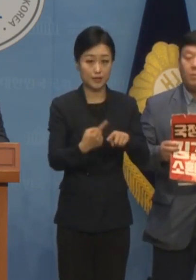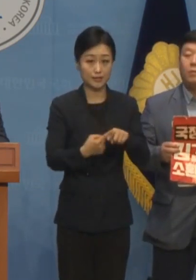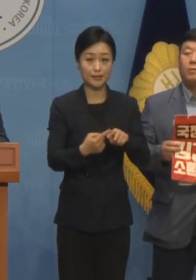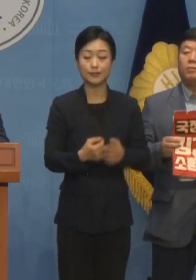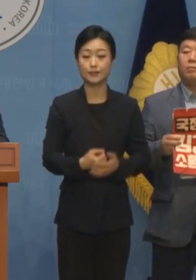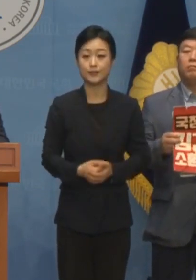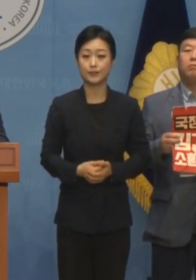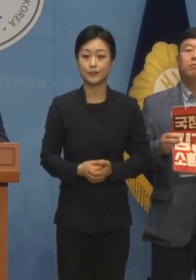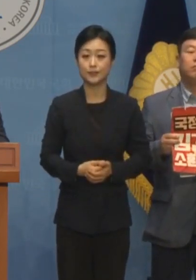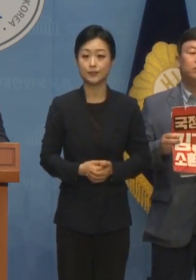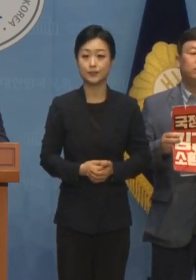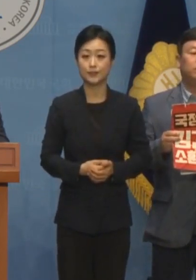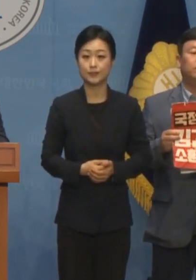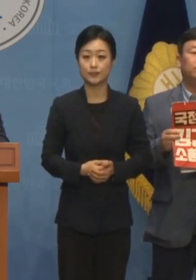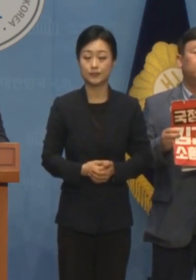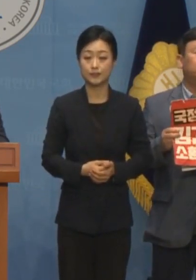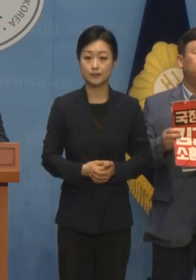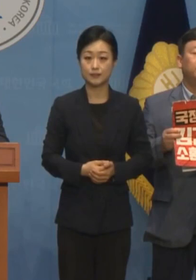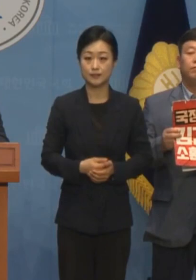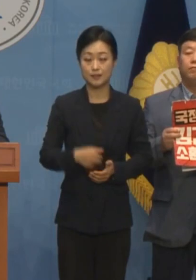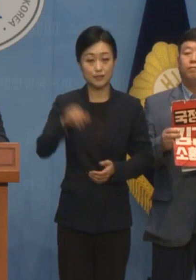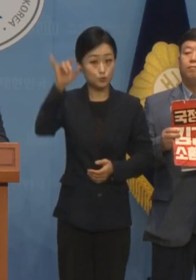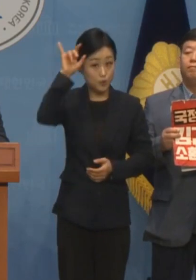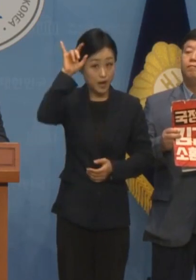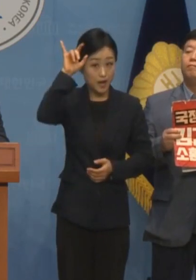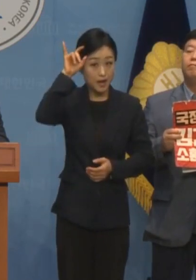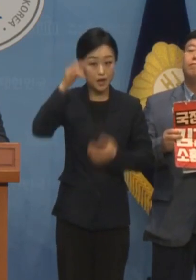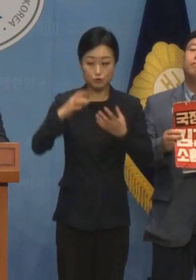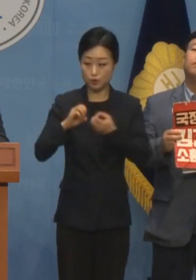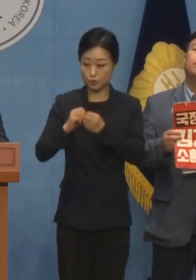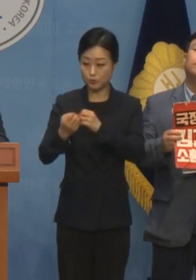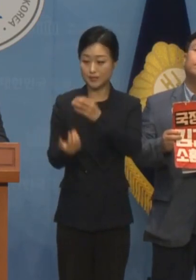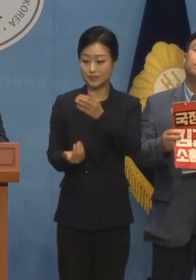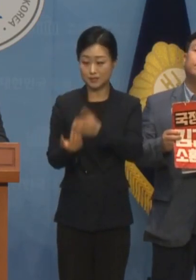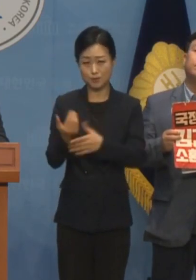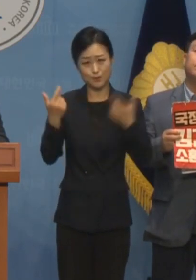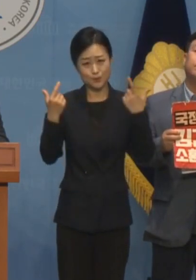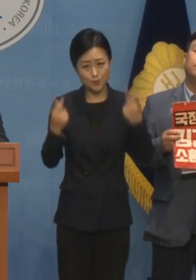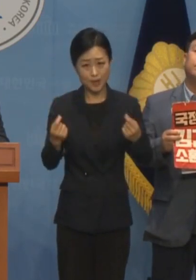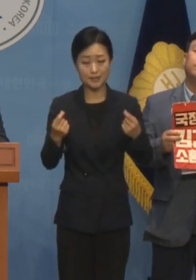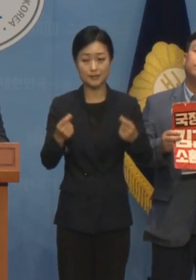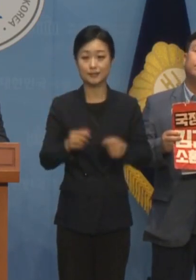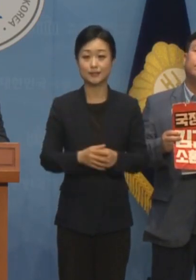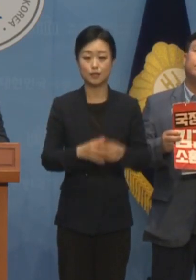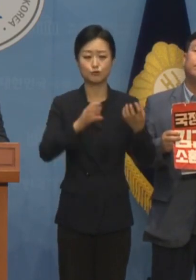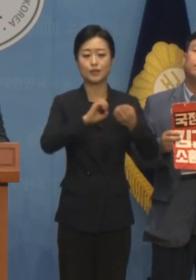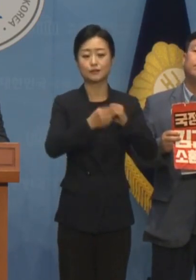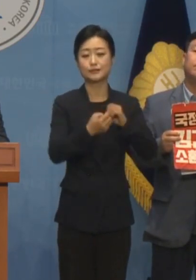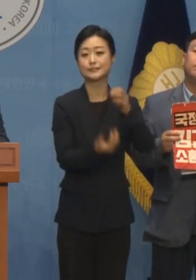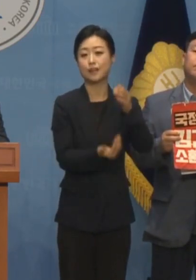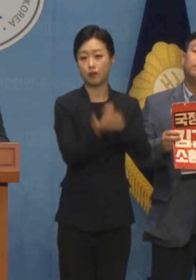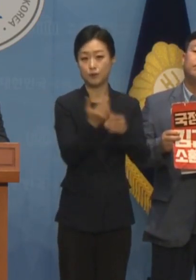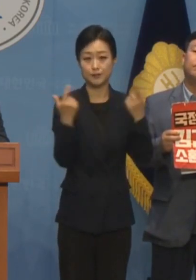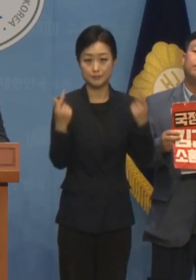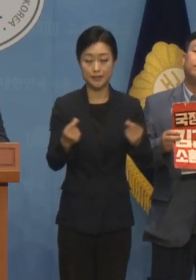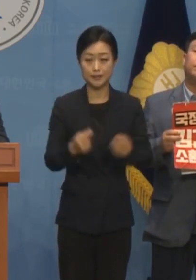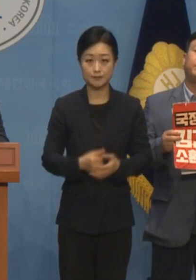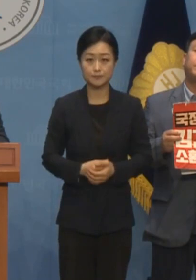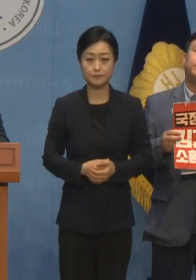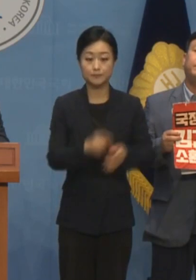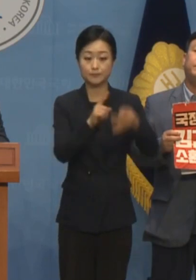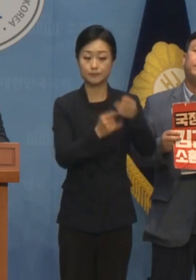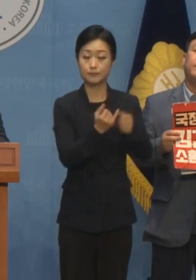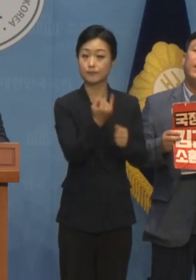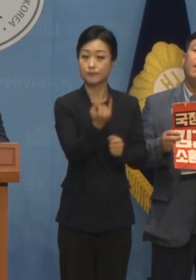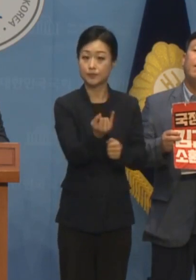것입니다. 이는 최순실 국정농단과 맞먹는 국기문란에 해당할 수 있습니다. 김